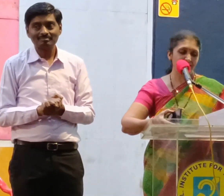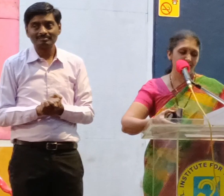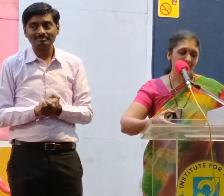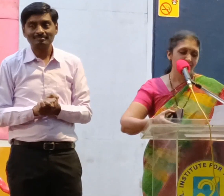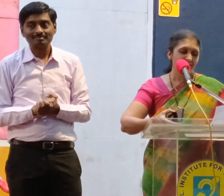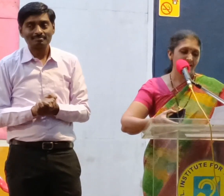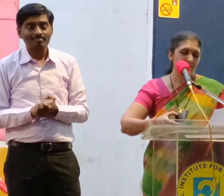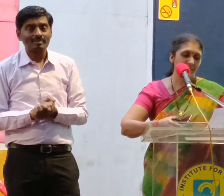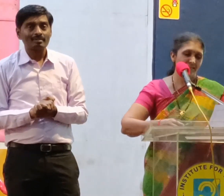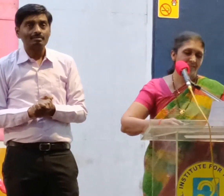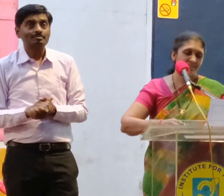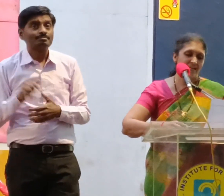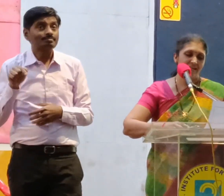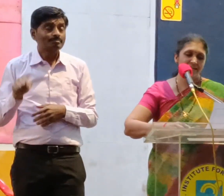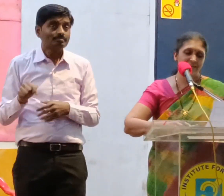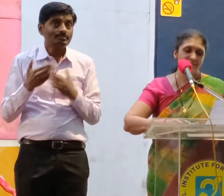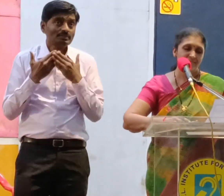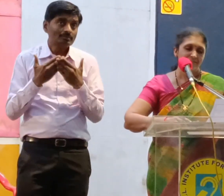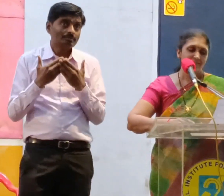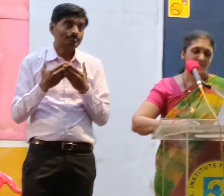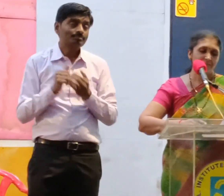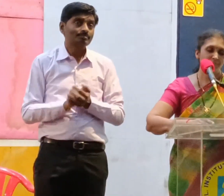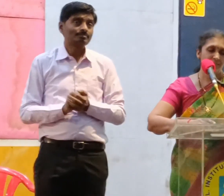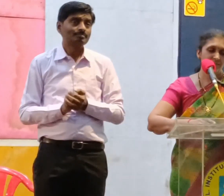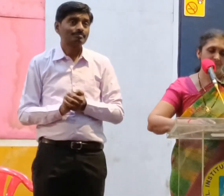હવે આપણી શાળાના